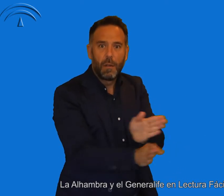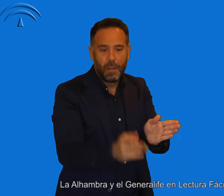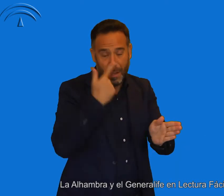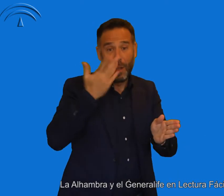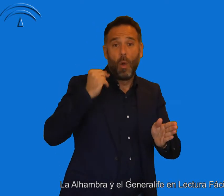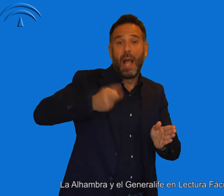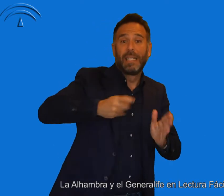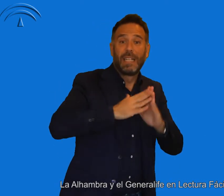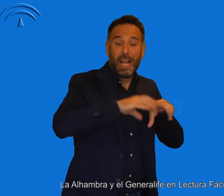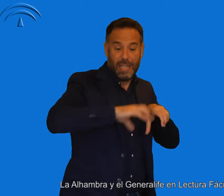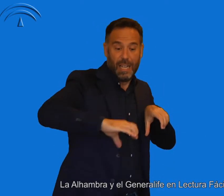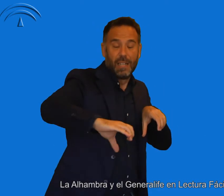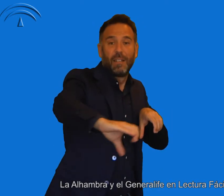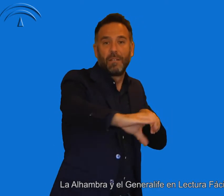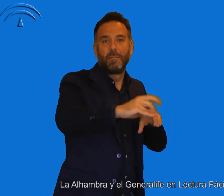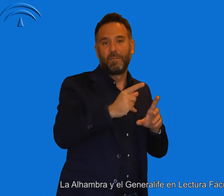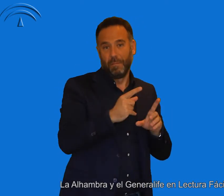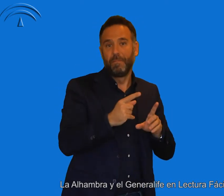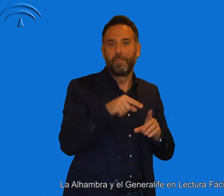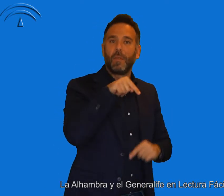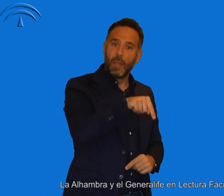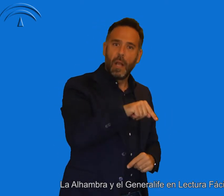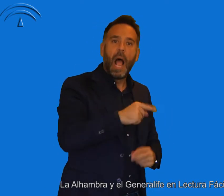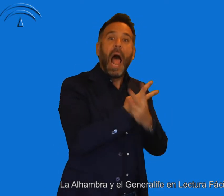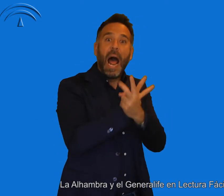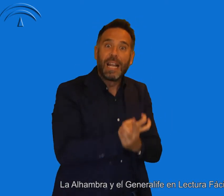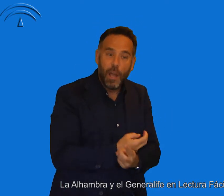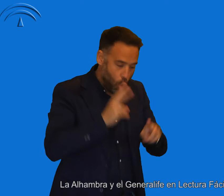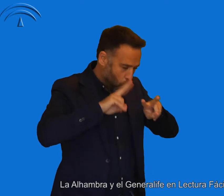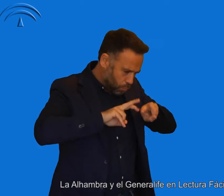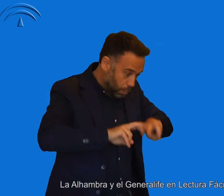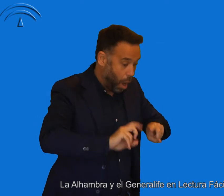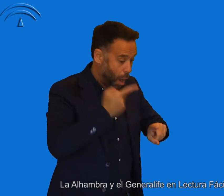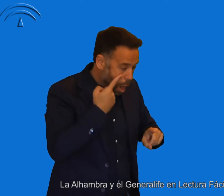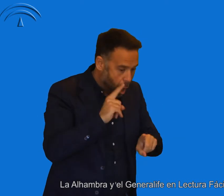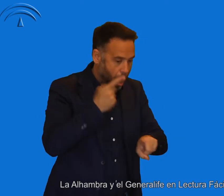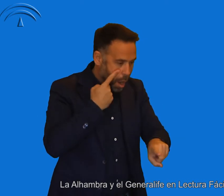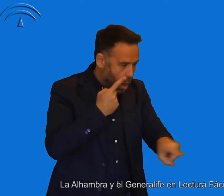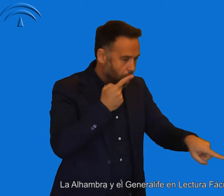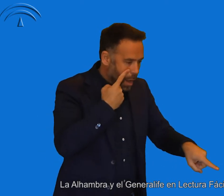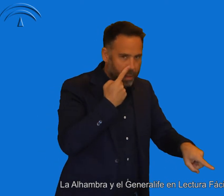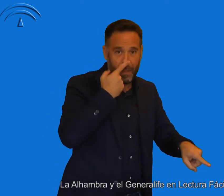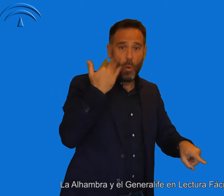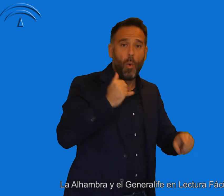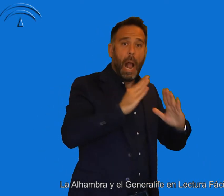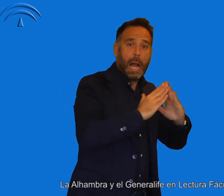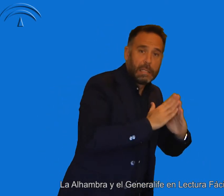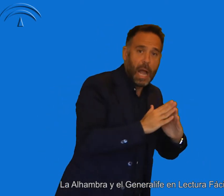pequeños. Son los restos de los edificios de aquellos guardianes de la Alcazaba. Los arqueólogos han